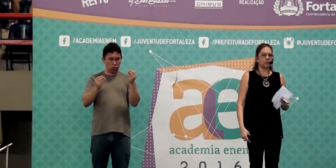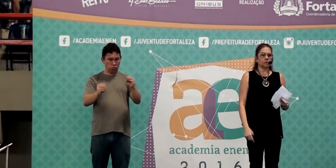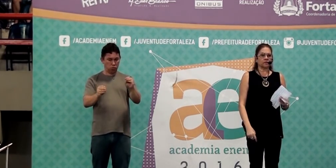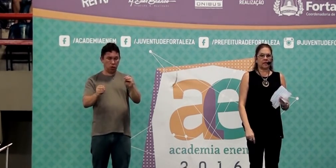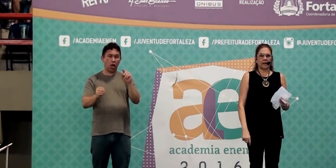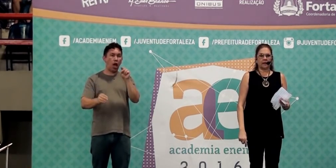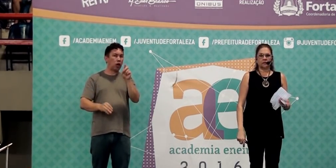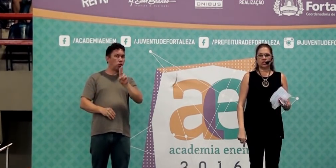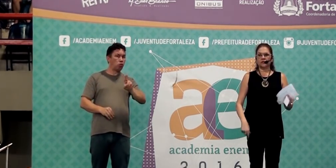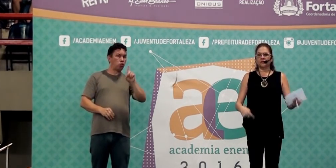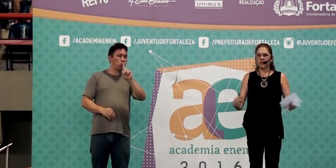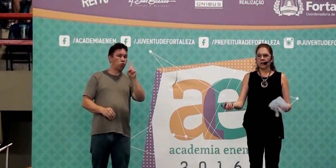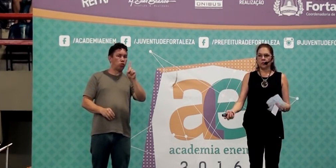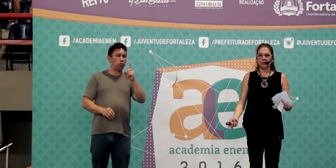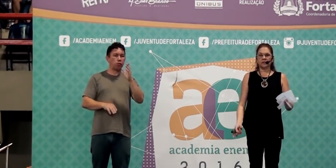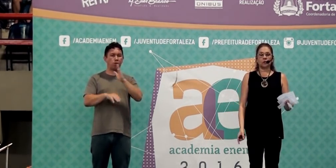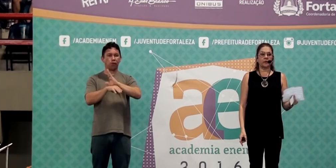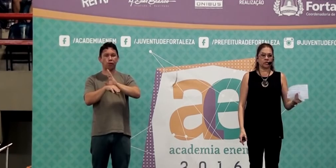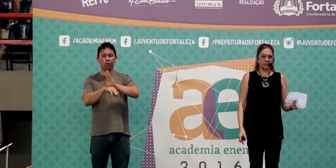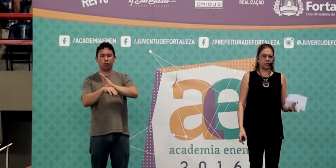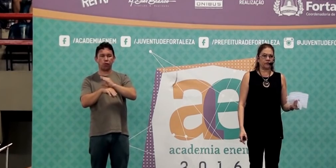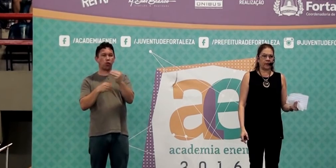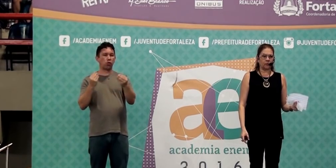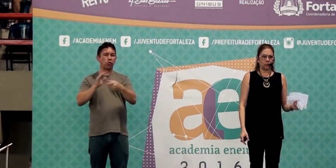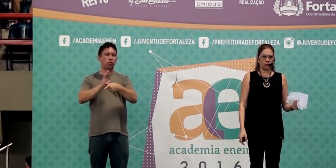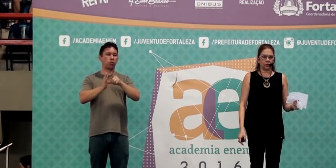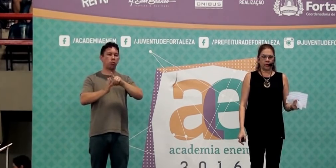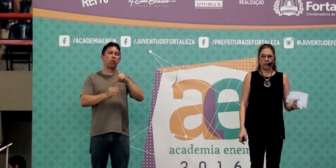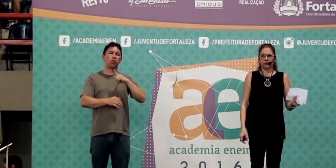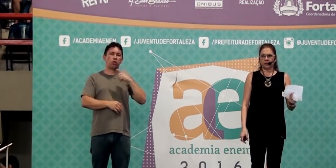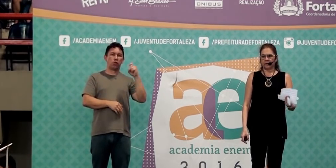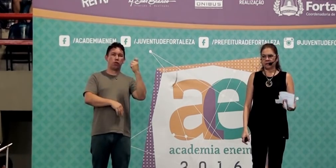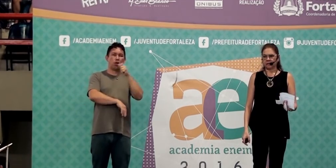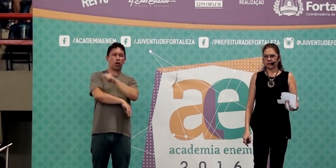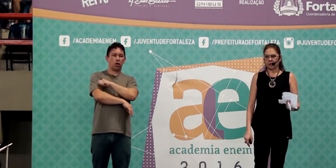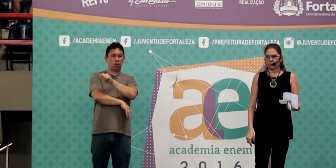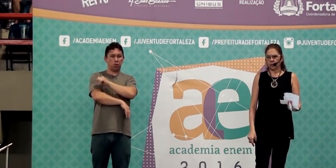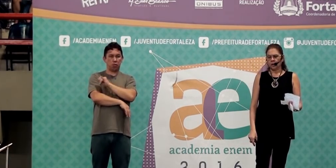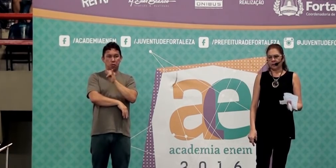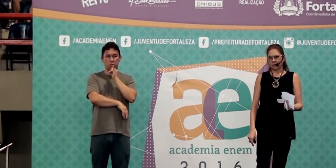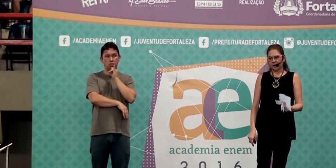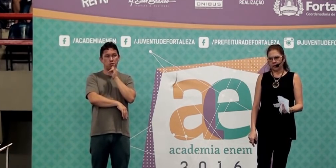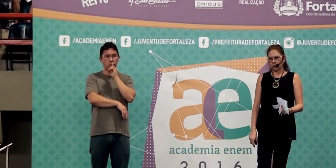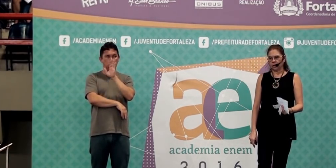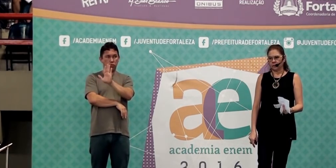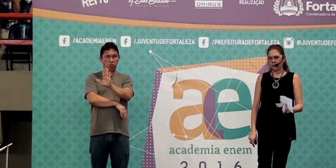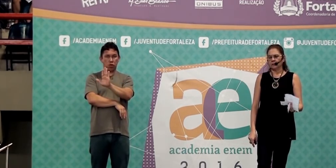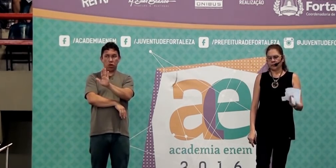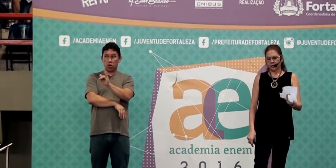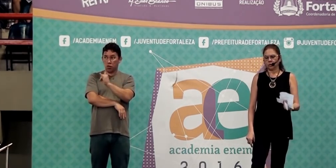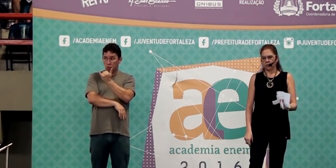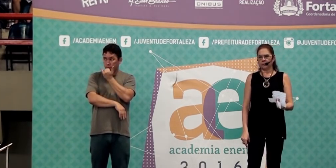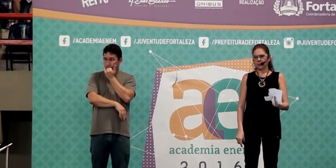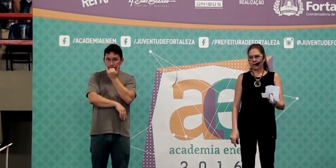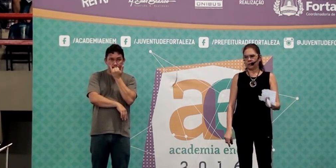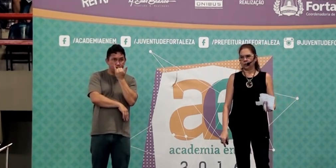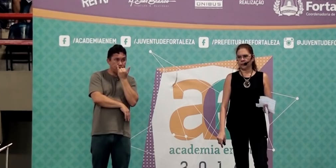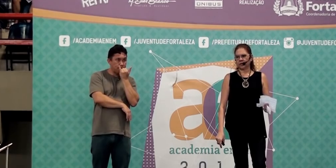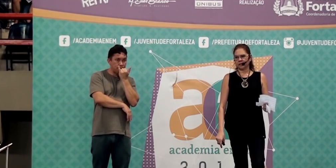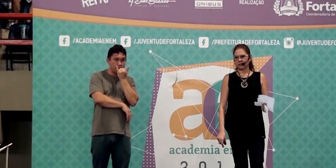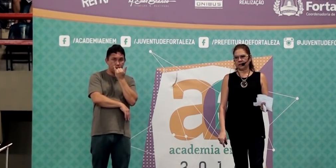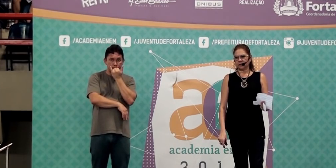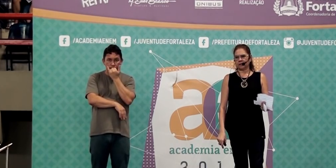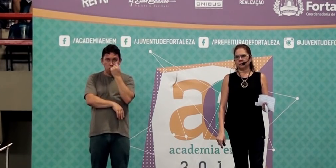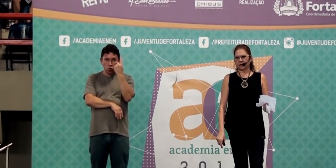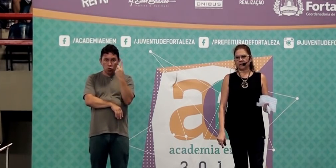não pode usar de filmes, como eu já tive um aluno. Eu vou dar esse exemplo, mas perdoe-me, perdoe-me,